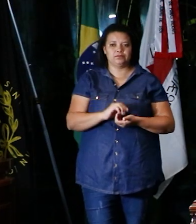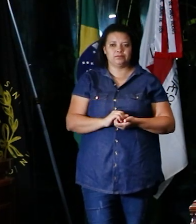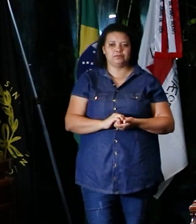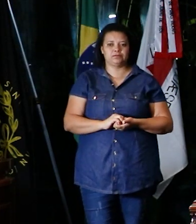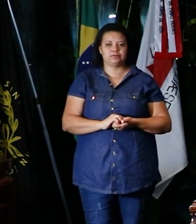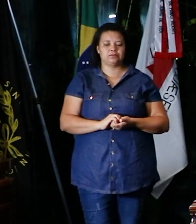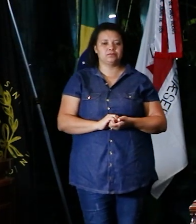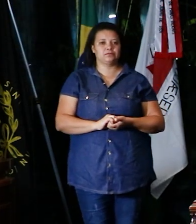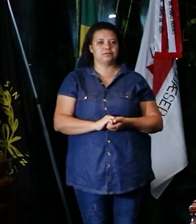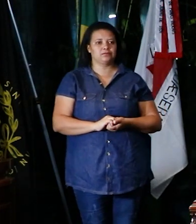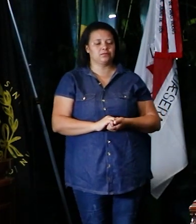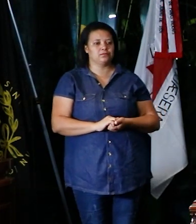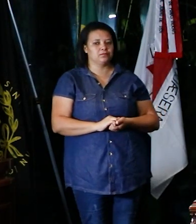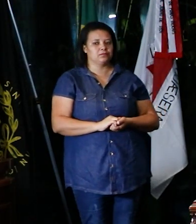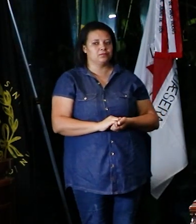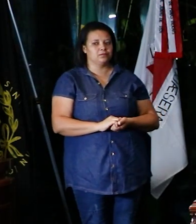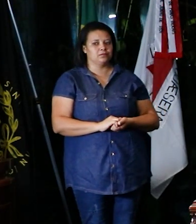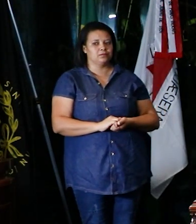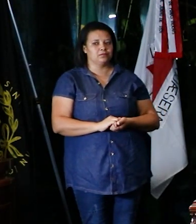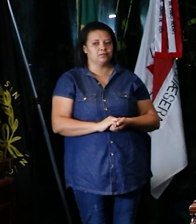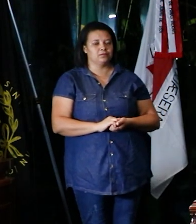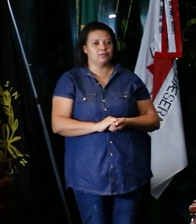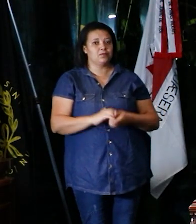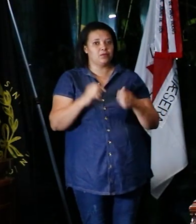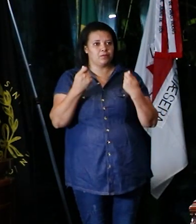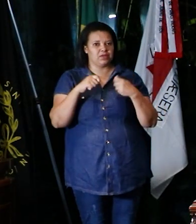Eles precisavam tirar